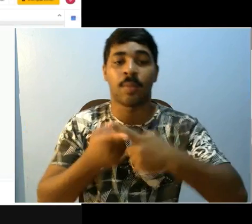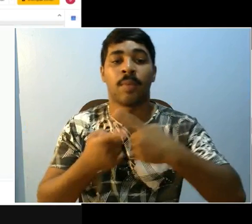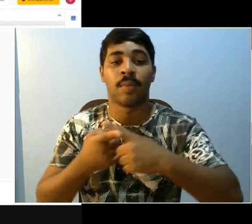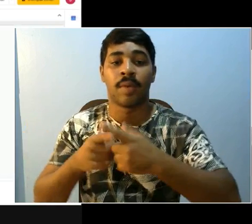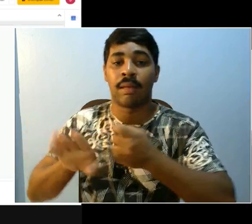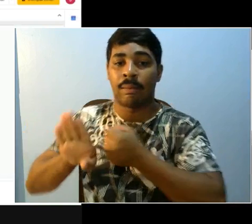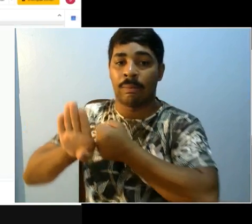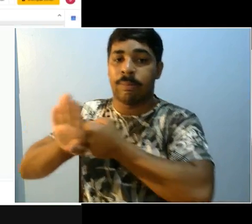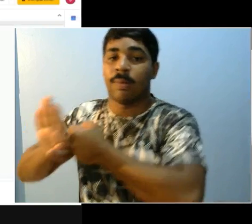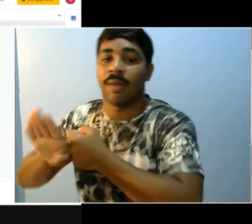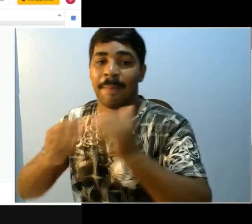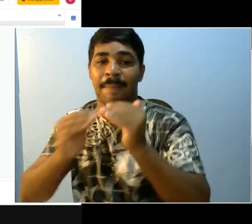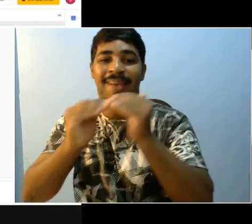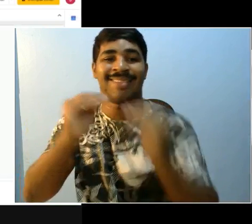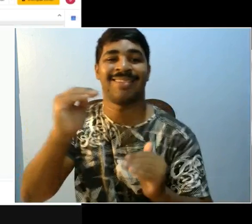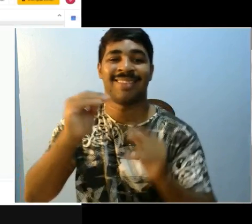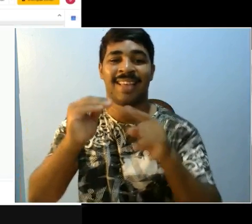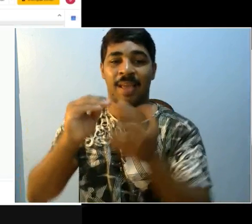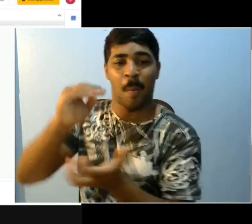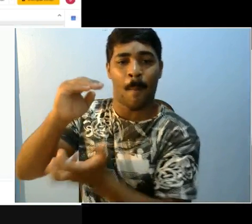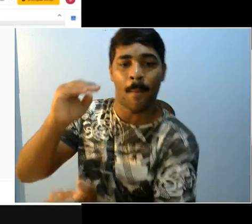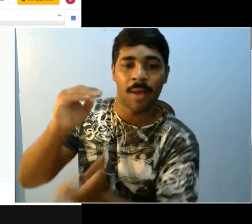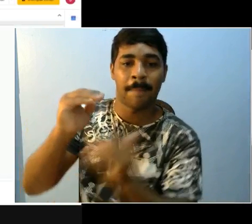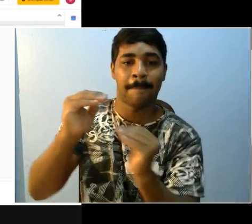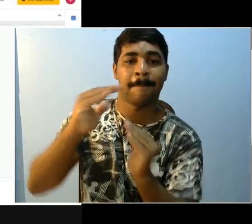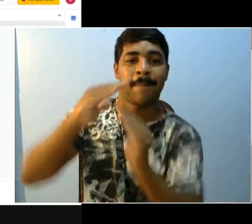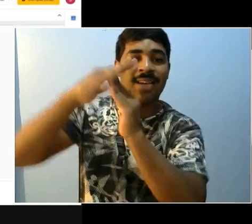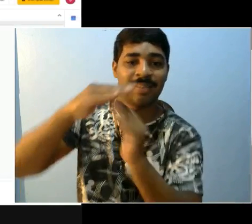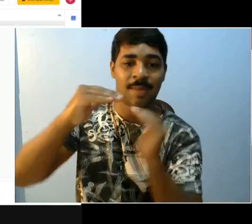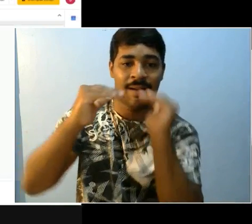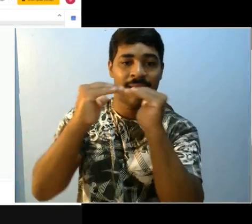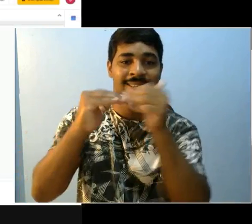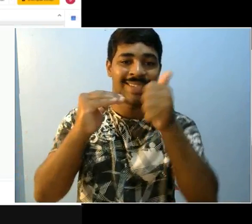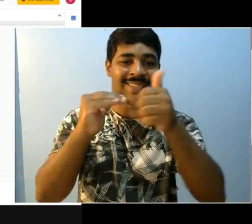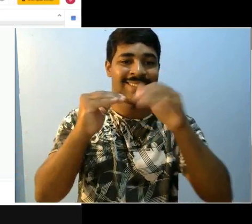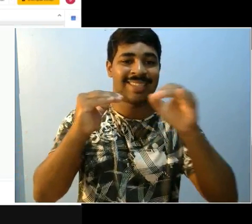é inferior ao atrito máximo.